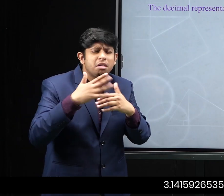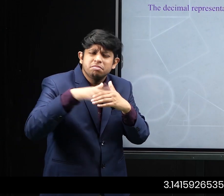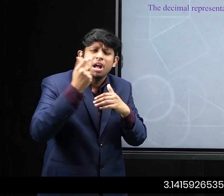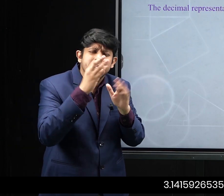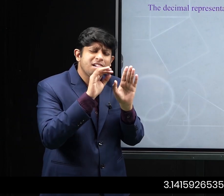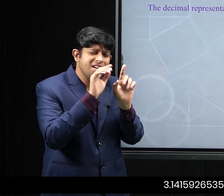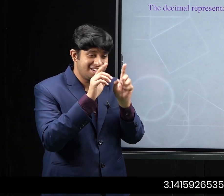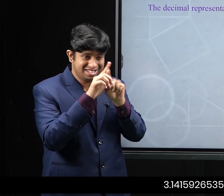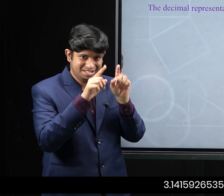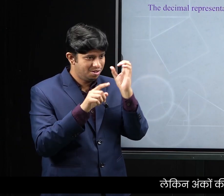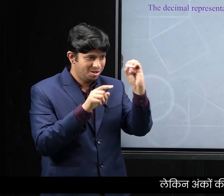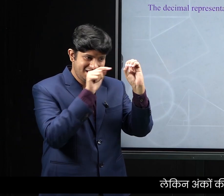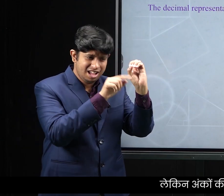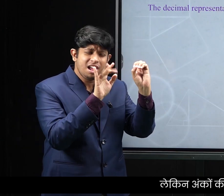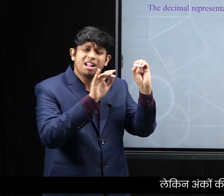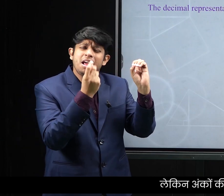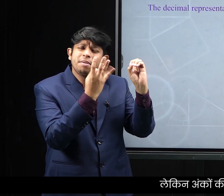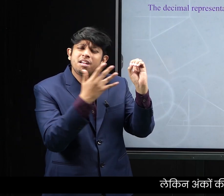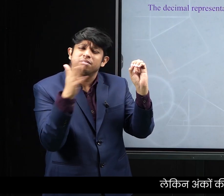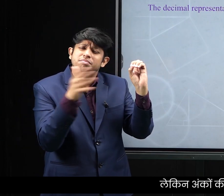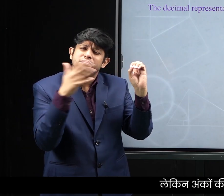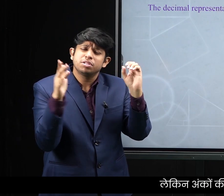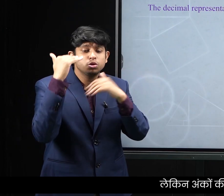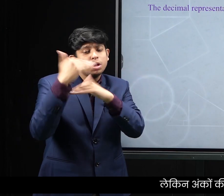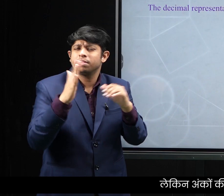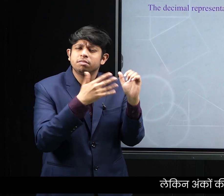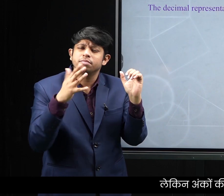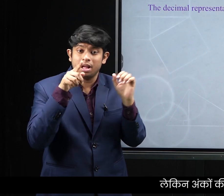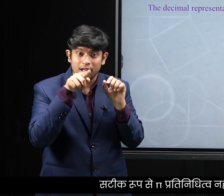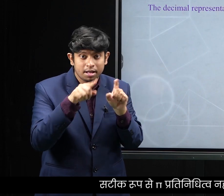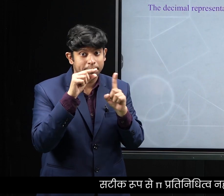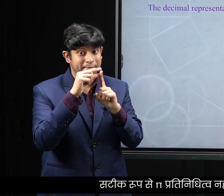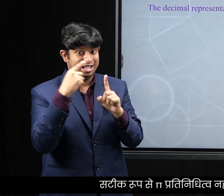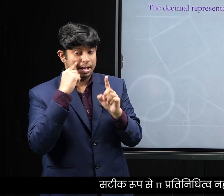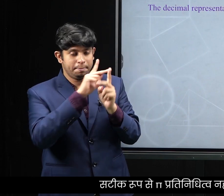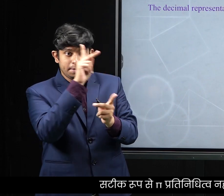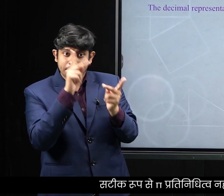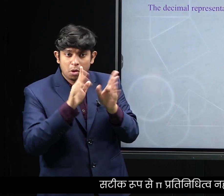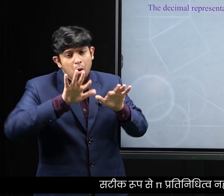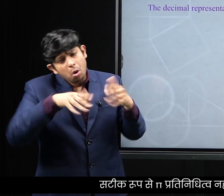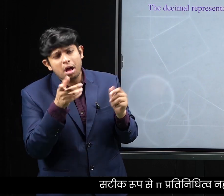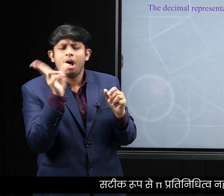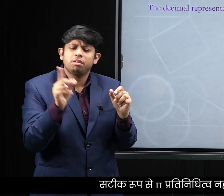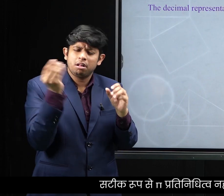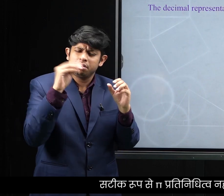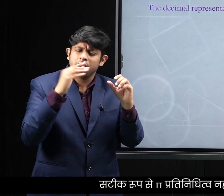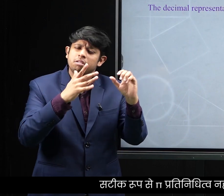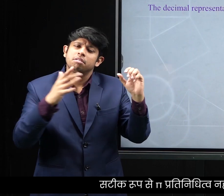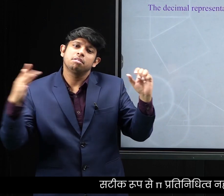3.141592653588979 से शुरू होता है, लेकिन अंकों की कोई परिमित संख्या सटीक रूप से पाई प्रतिनिधित्व नहीं कर